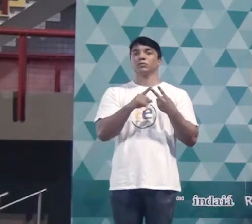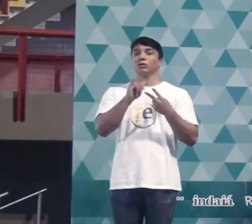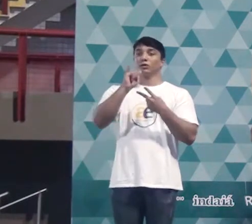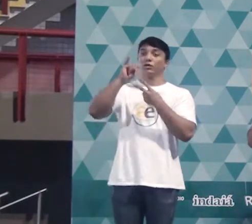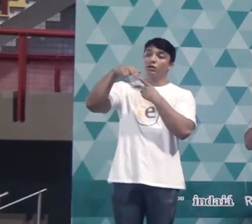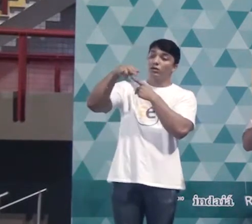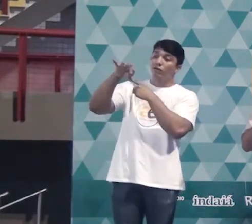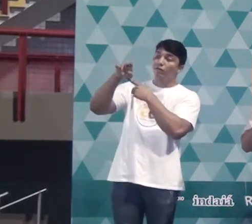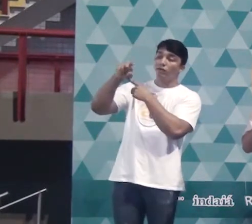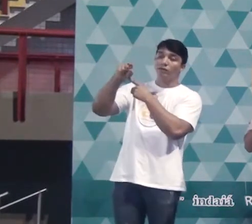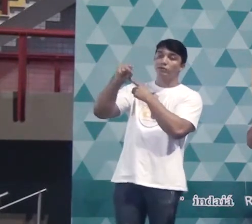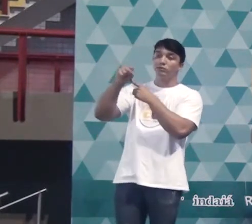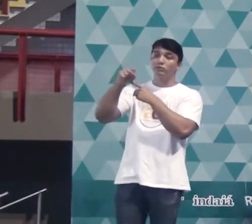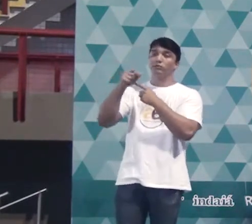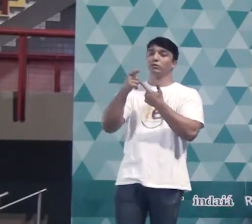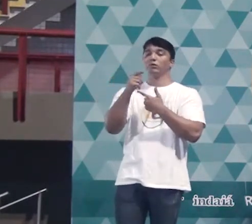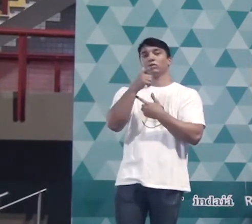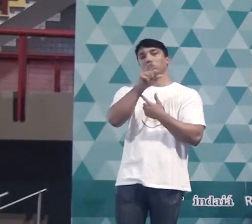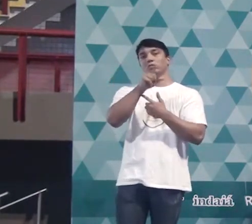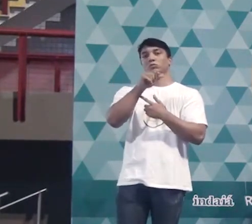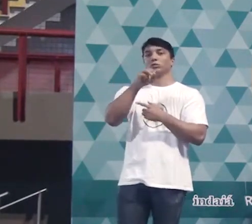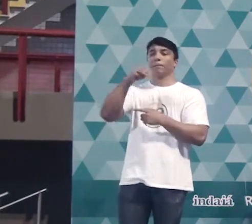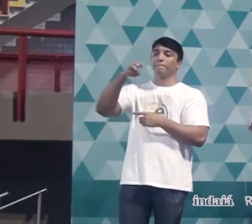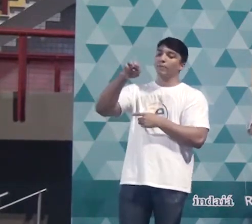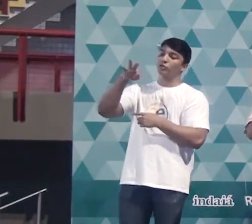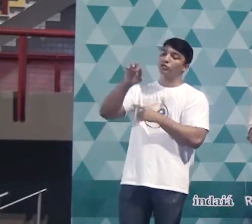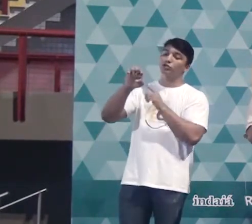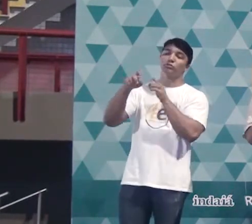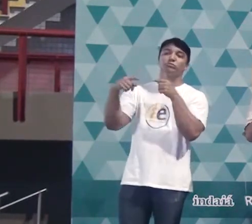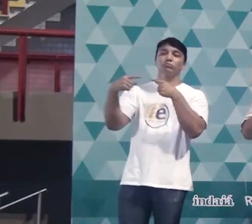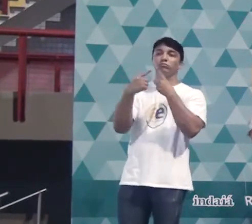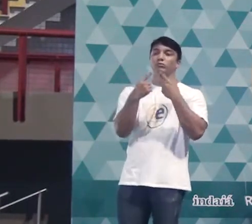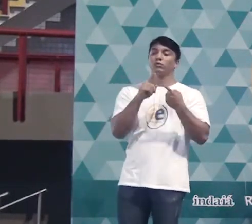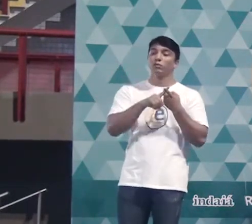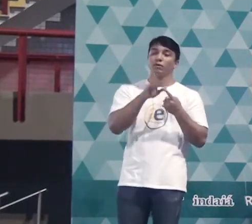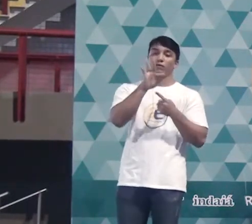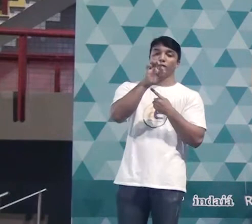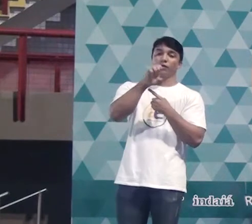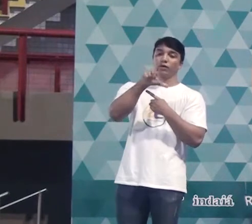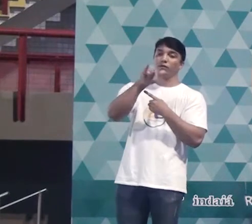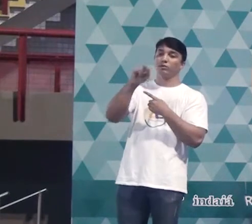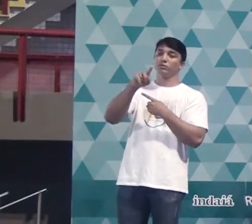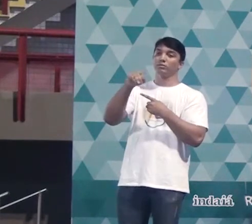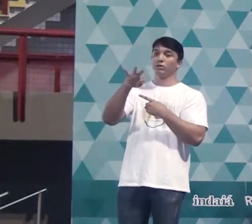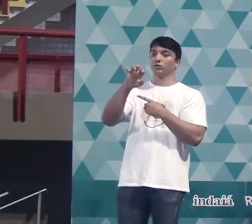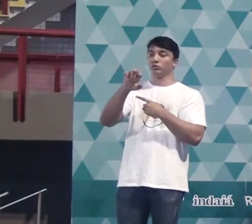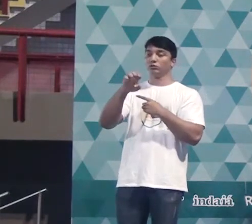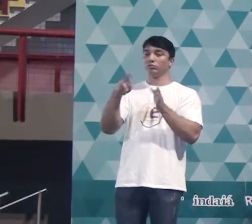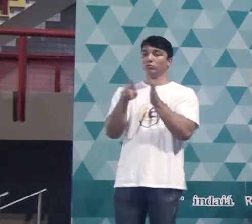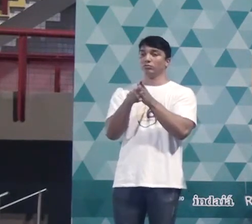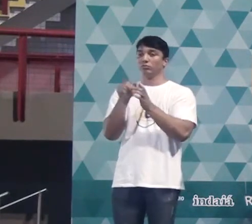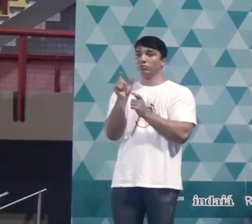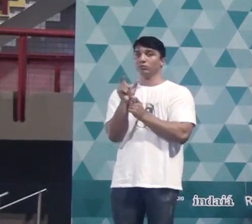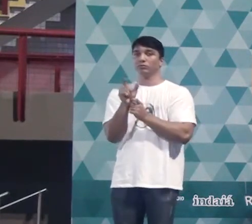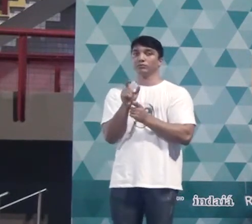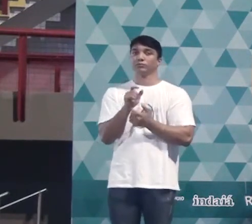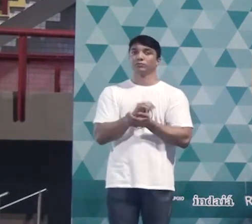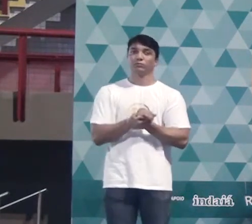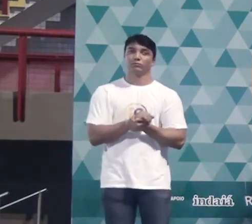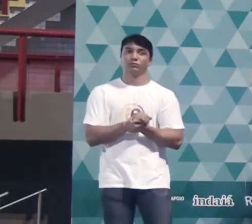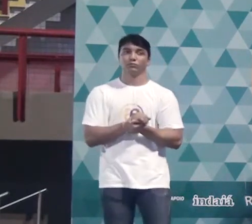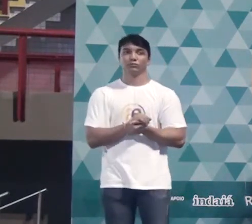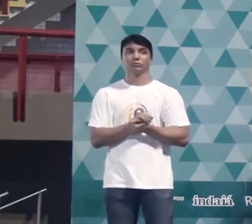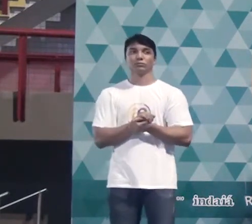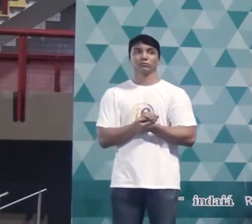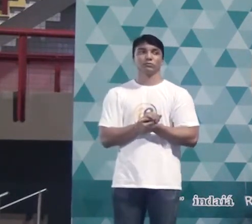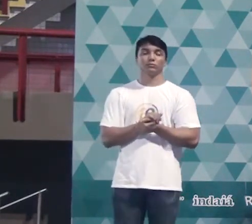prefixo. Felizmente, com o mente, que é sufixo. Infelizmente, com o acréscimo de prefixo e sufixo. Temos também